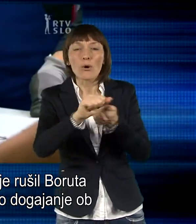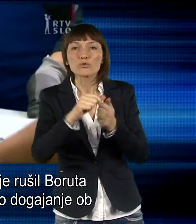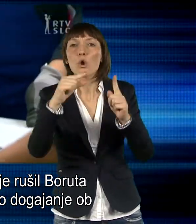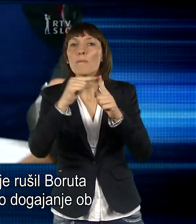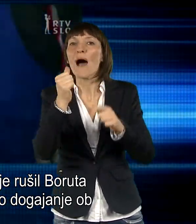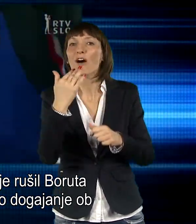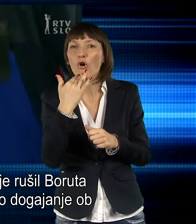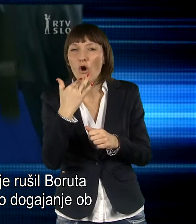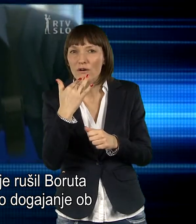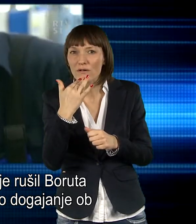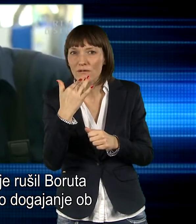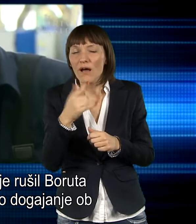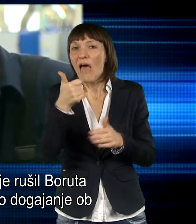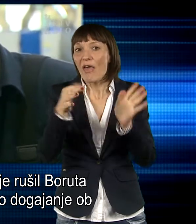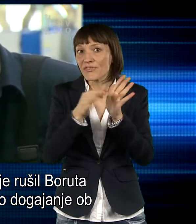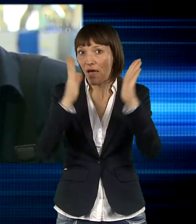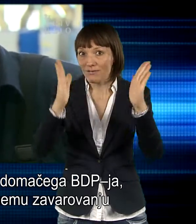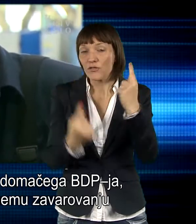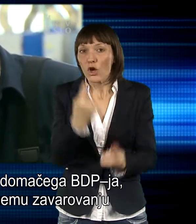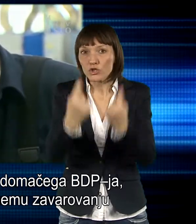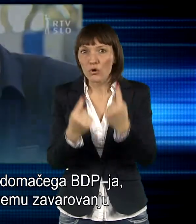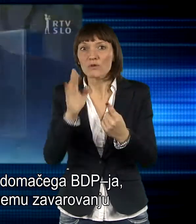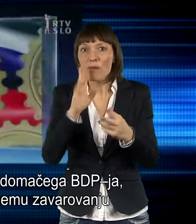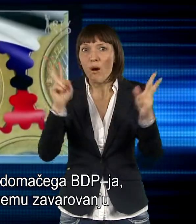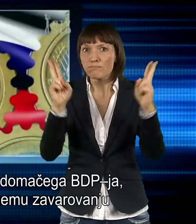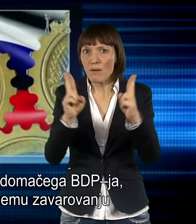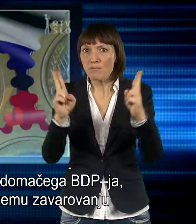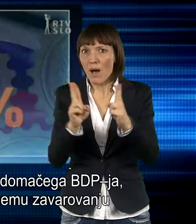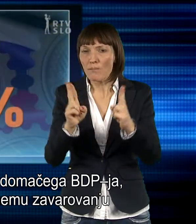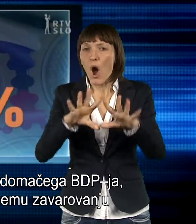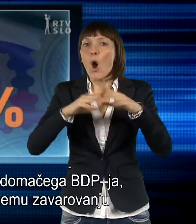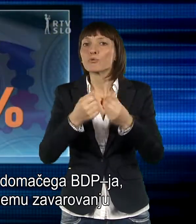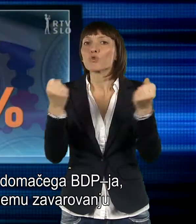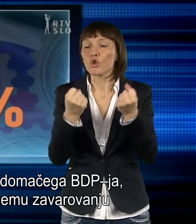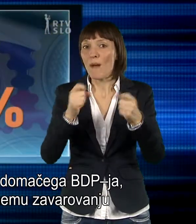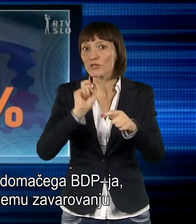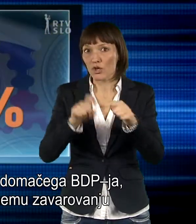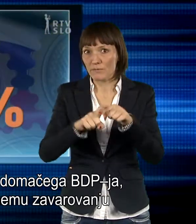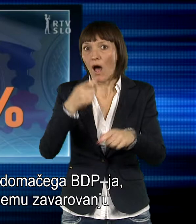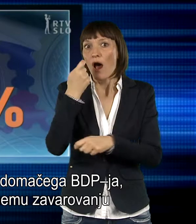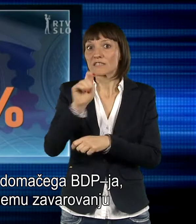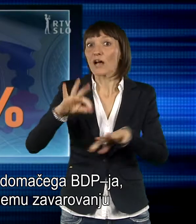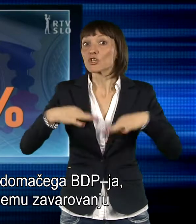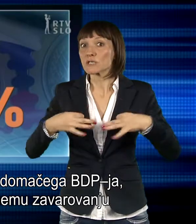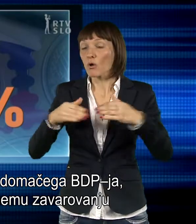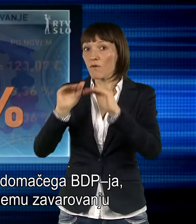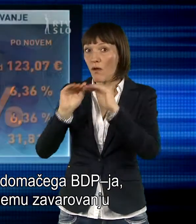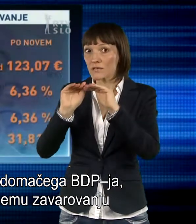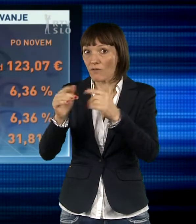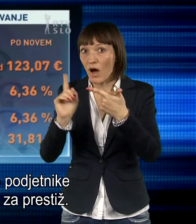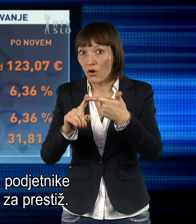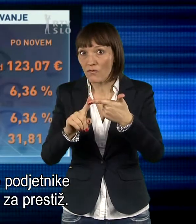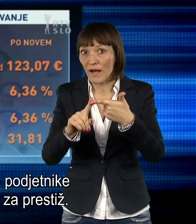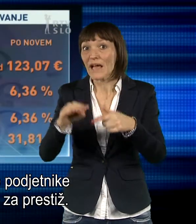Boruta Pahorja. Tedensko dogajanje ob napovedanem krčenju bruto domačega proizvoda, dražjemu zdravstvenemu